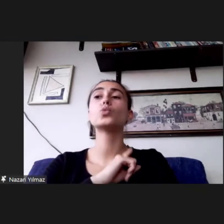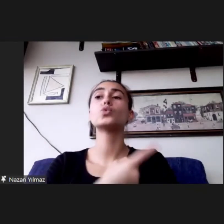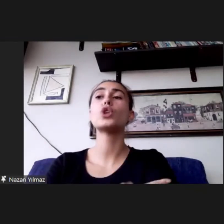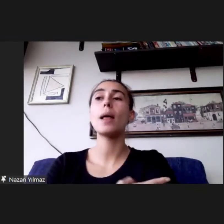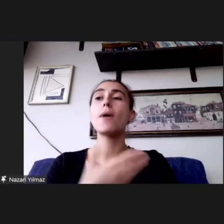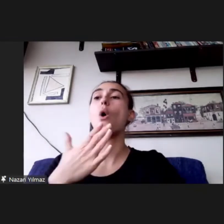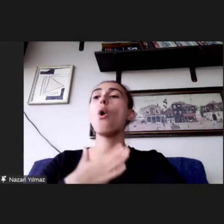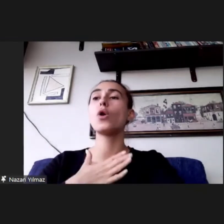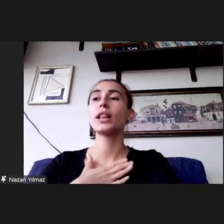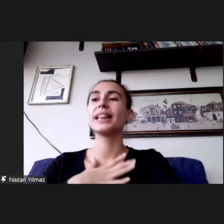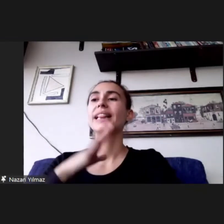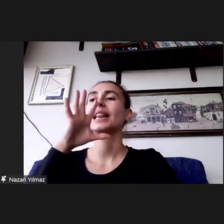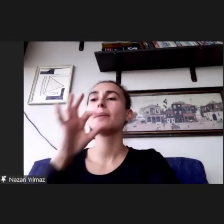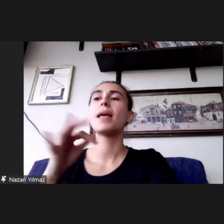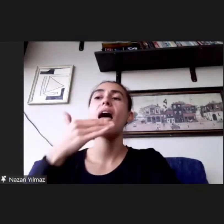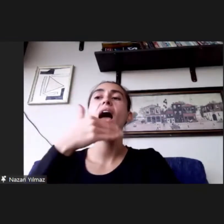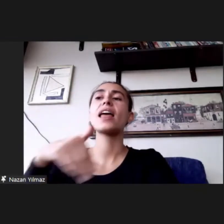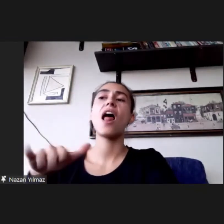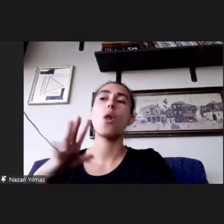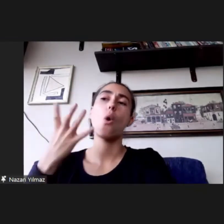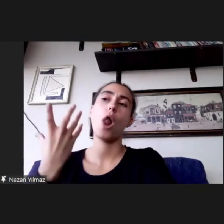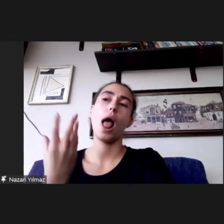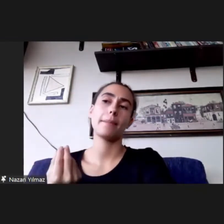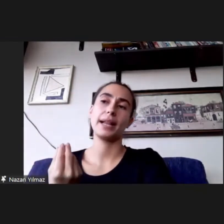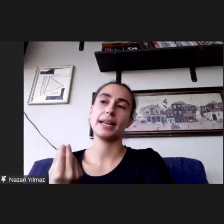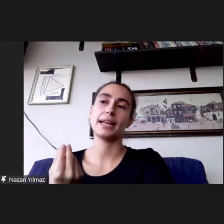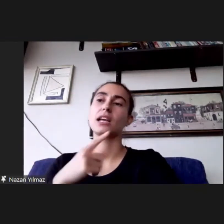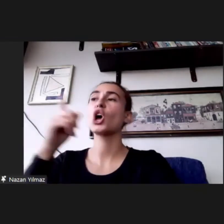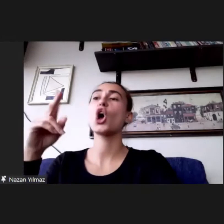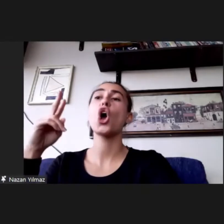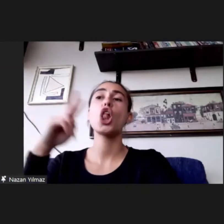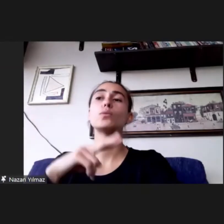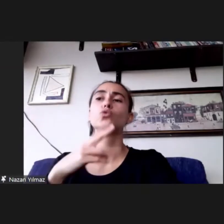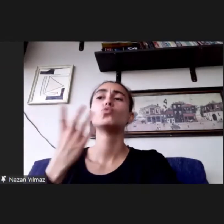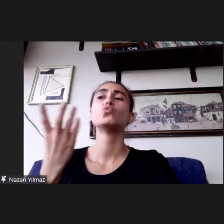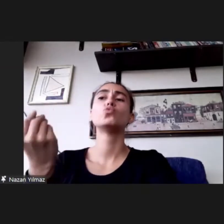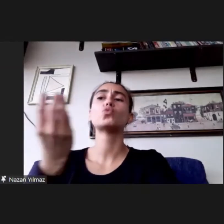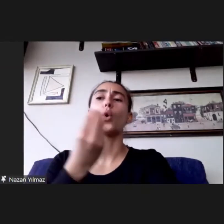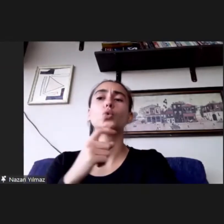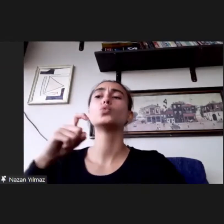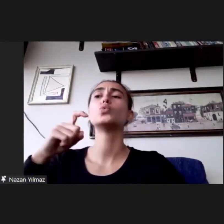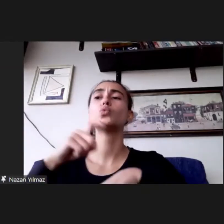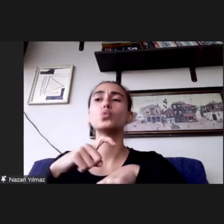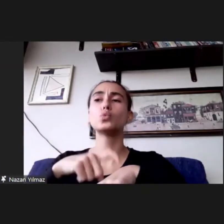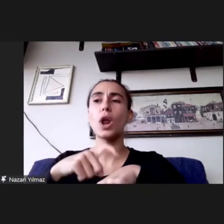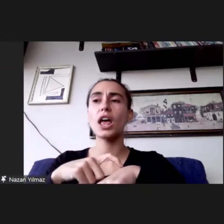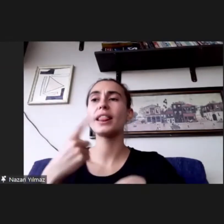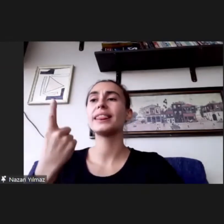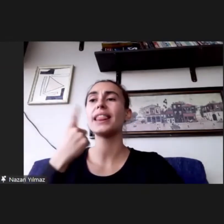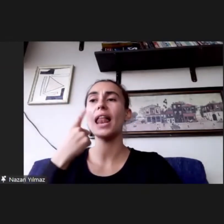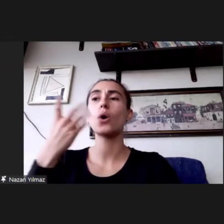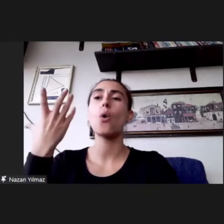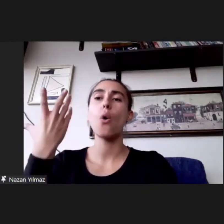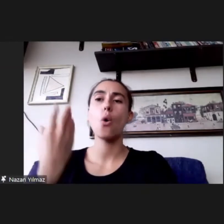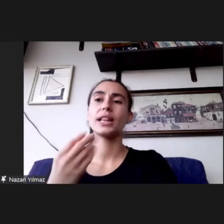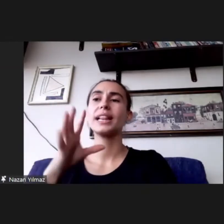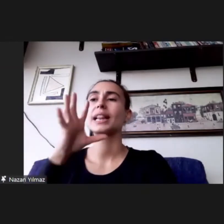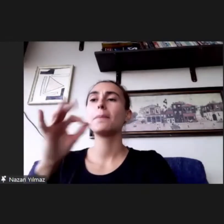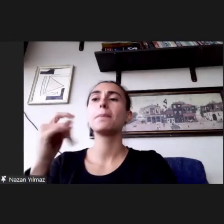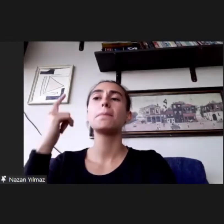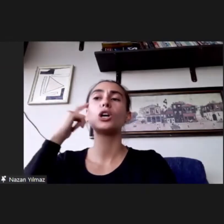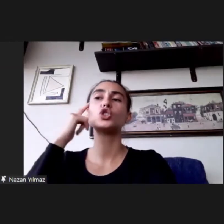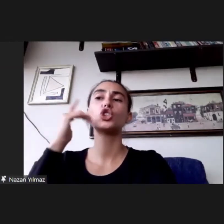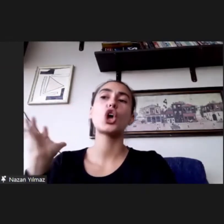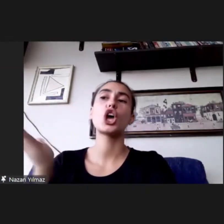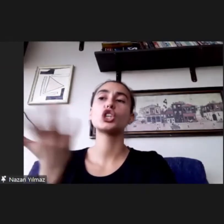de kimi engeller olabiliyor. Eminim katılımcıların da çoğunun süreçlerde tanıklık ettiği, belki de kimimizin başından geçen